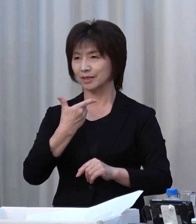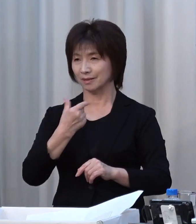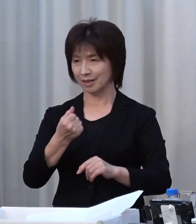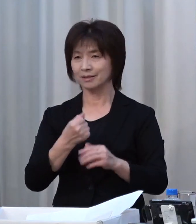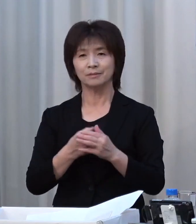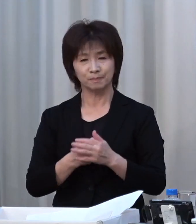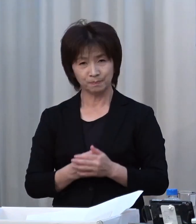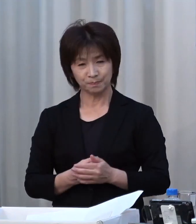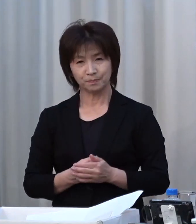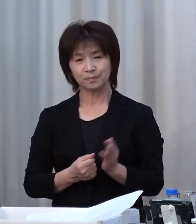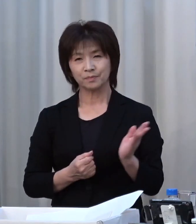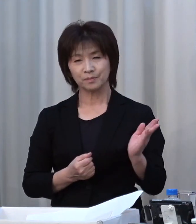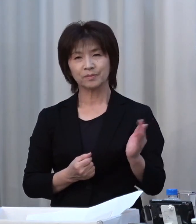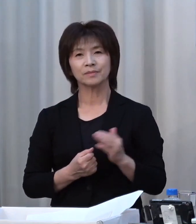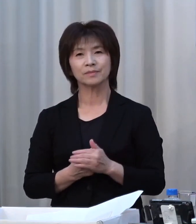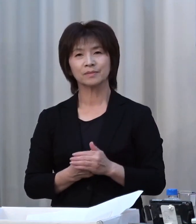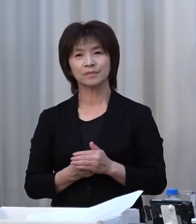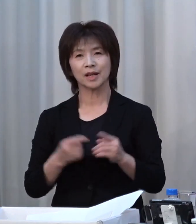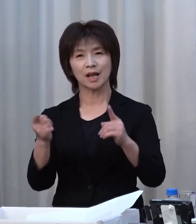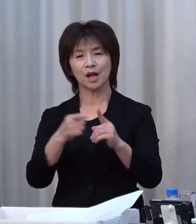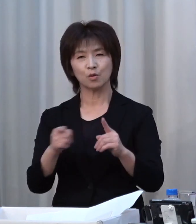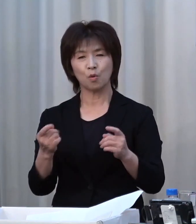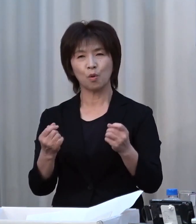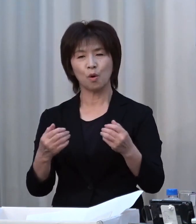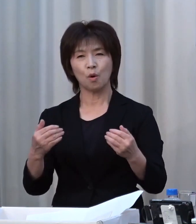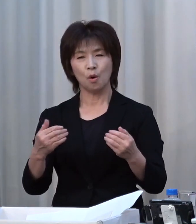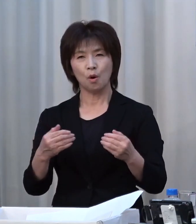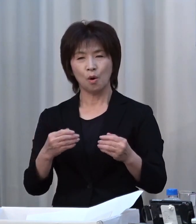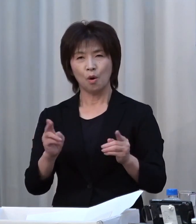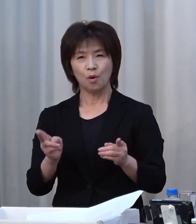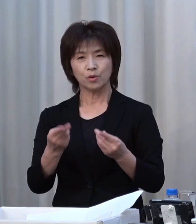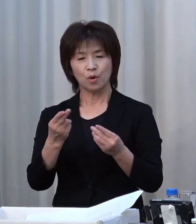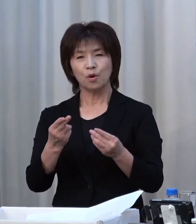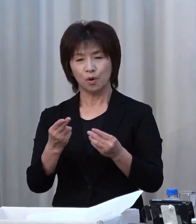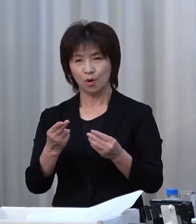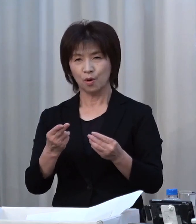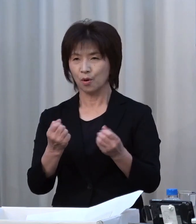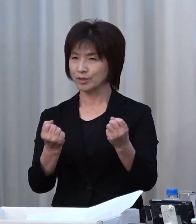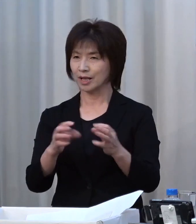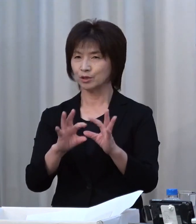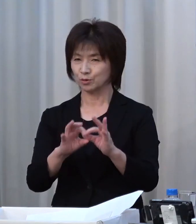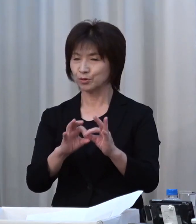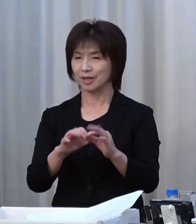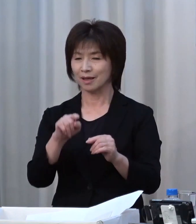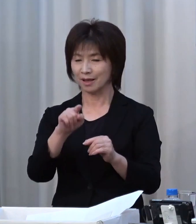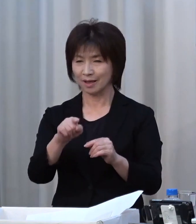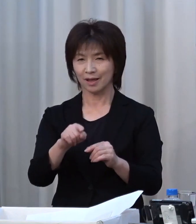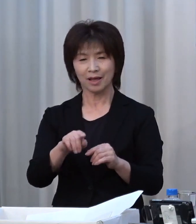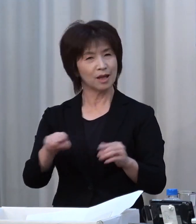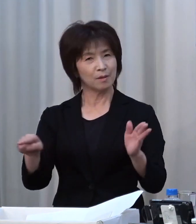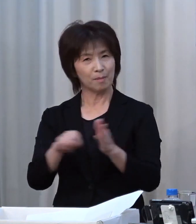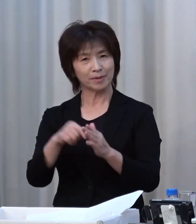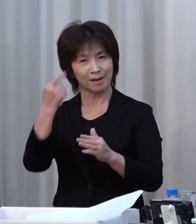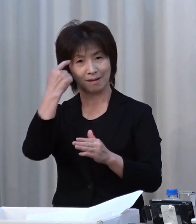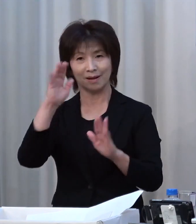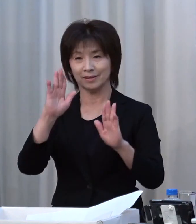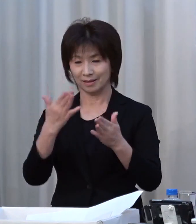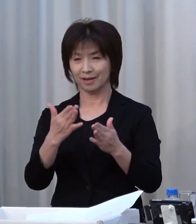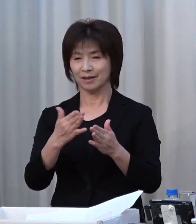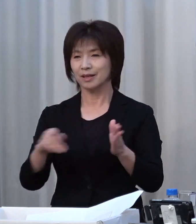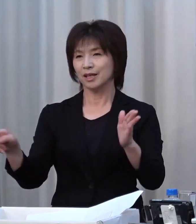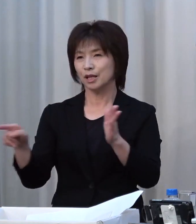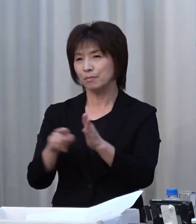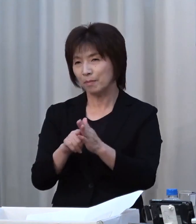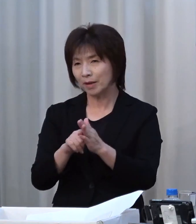います。 僕は公用車に対してそんな真剣に考えたことないんでね、今までこういう関西線来てるって言うんだったら、それ